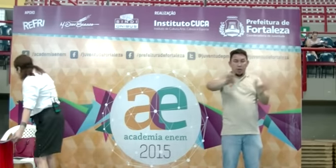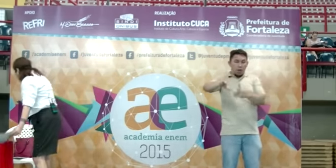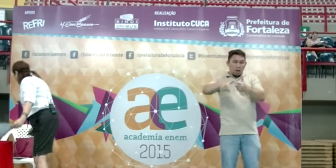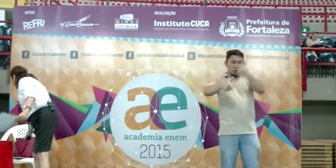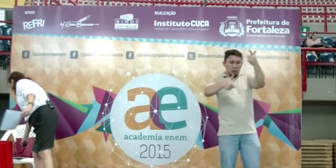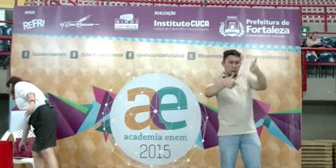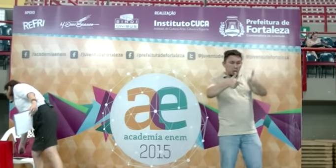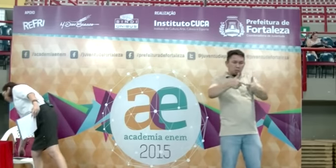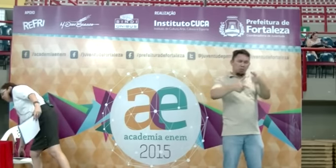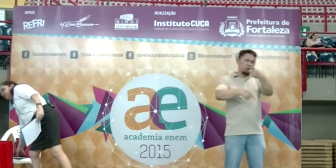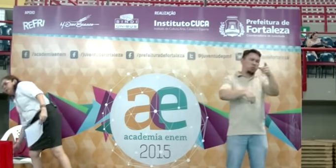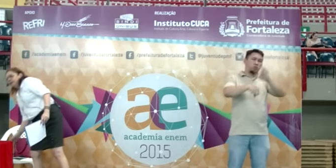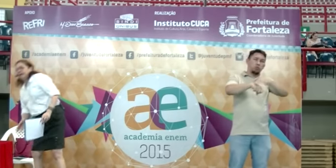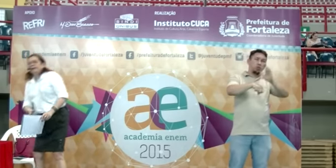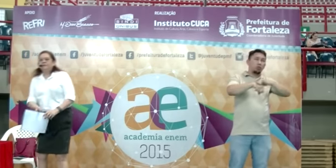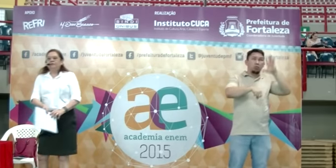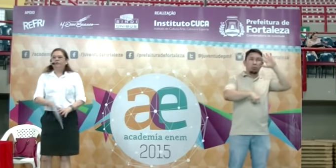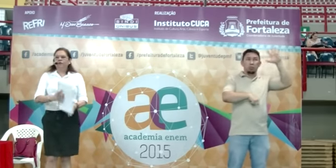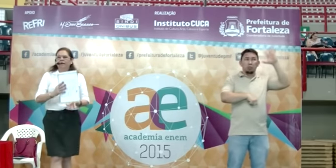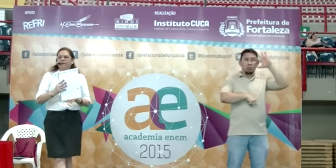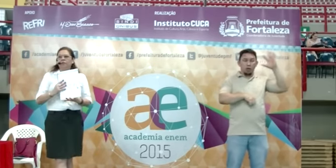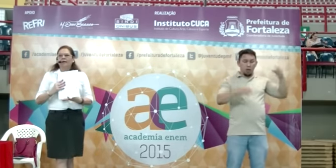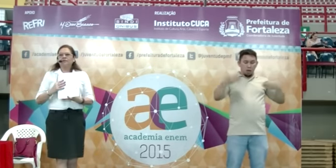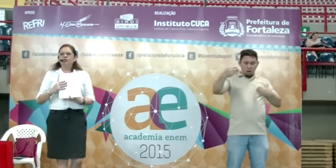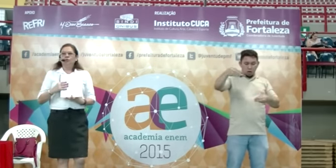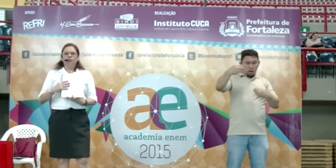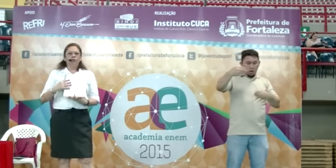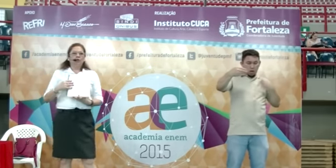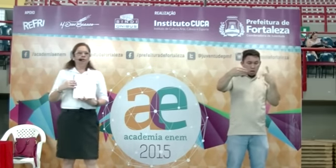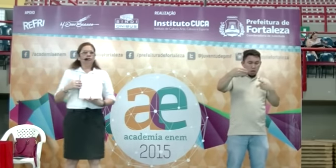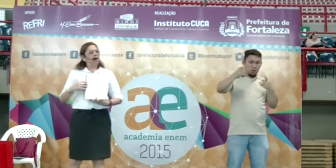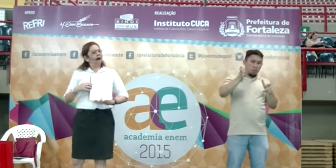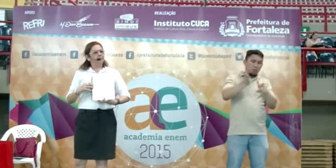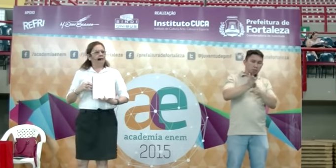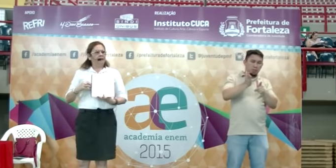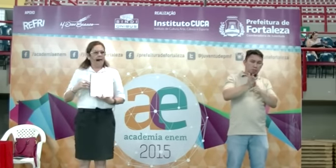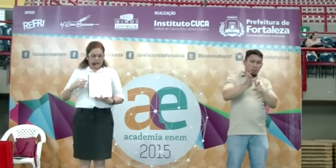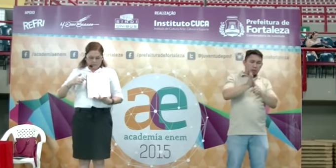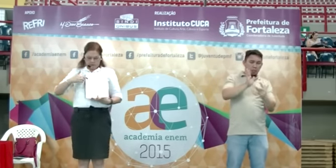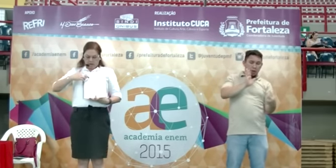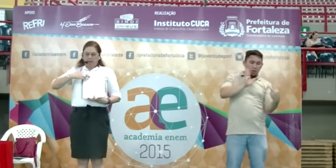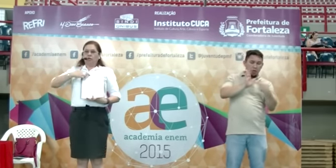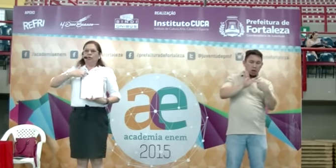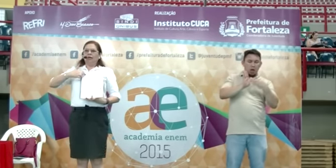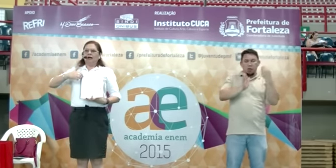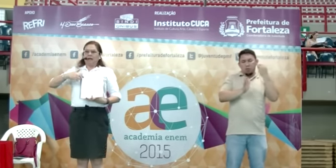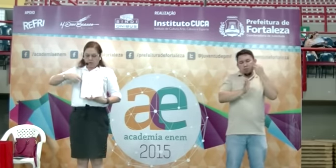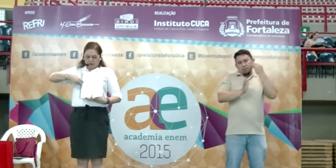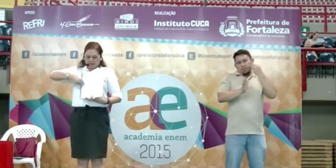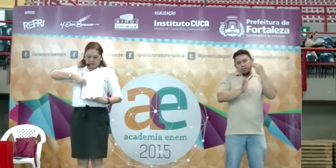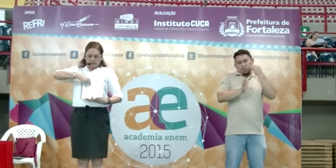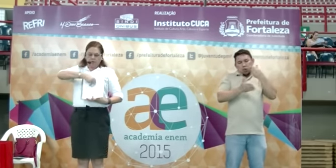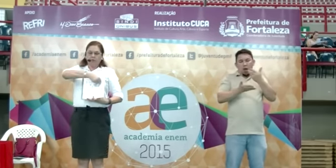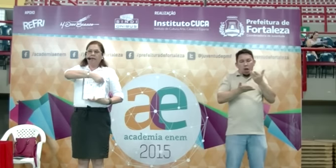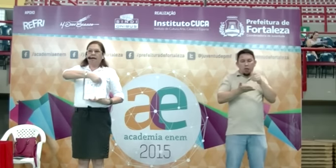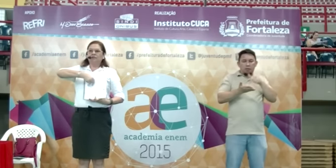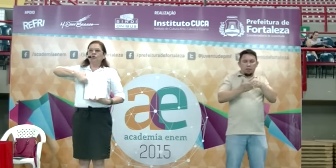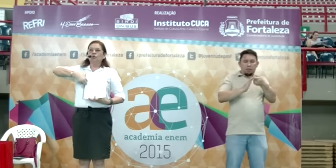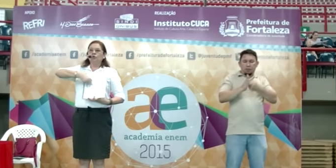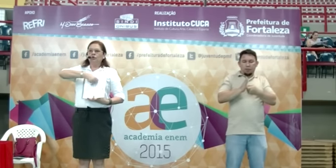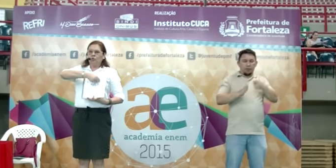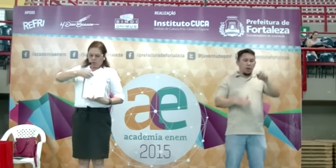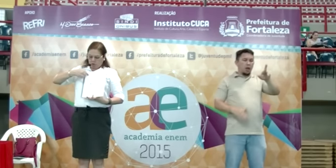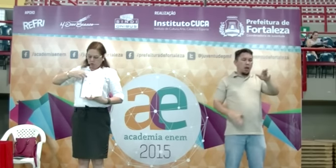Repetindo, faça de conta que essa folha é a do rascunho. Todo mundo olhando para cá. Do lado, aqui tem o